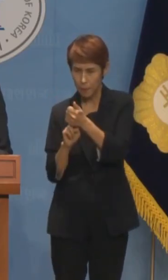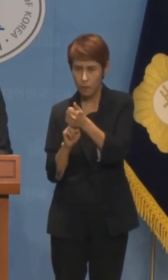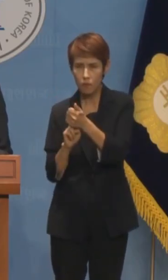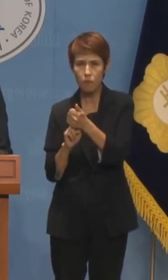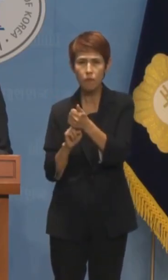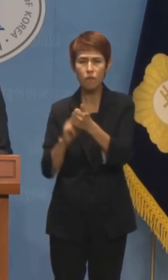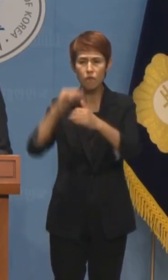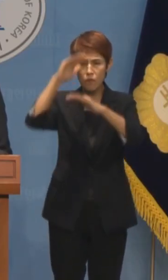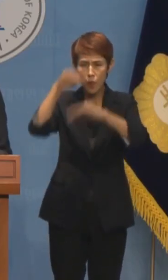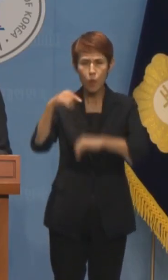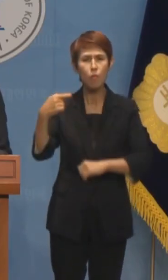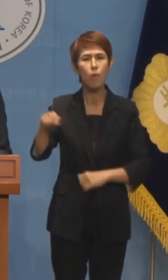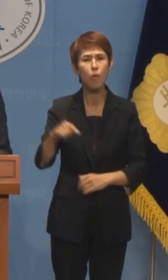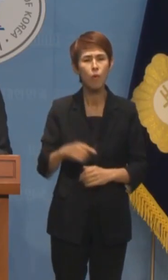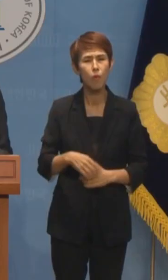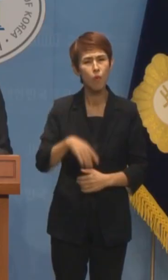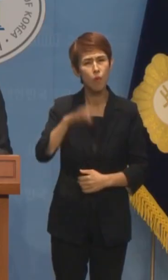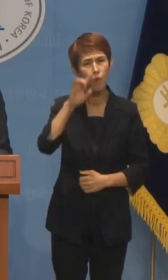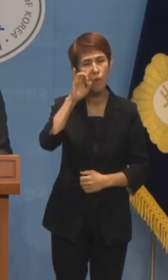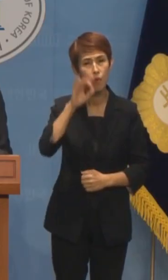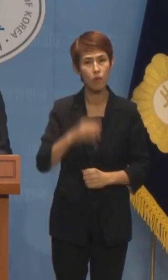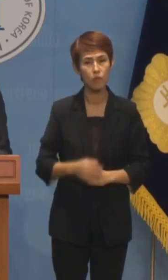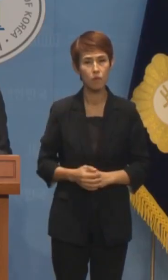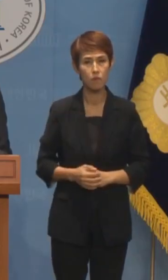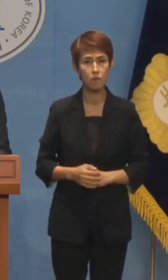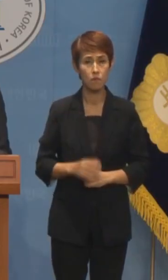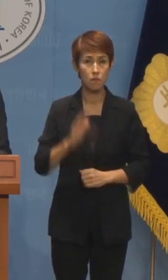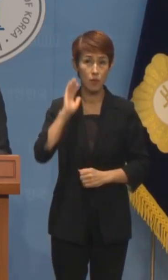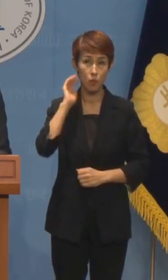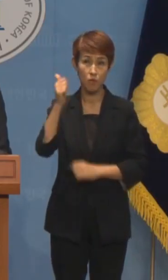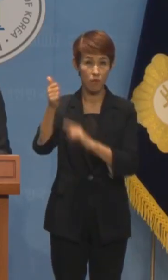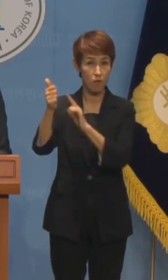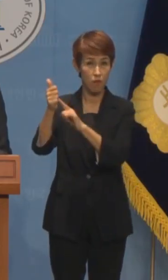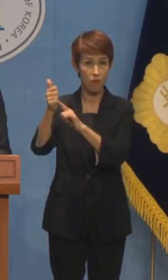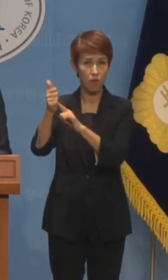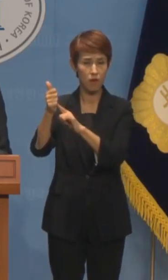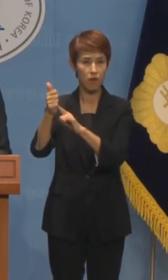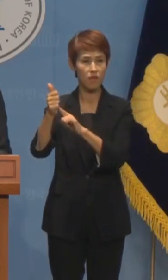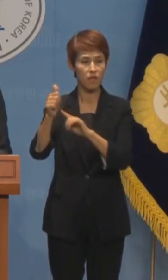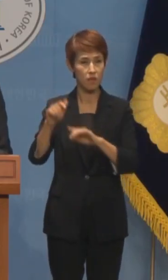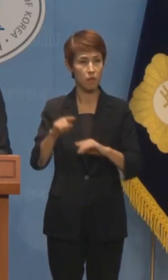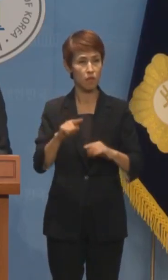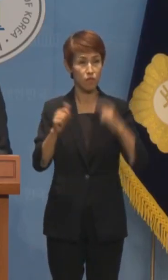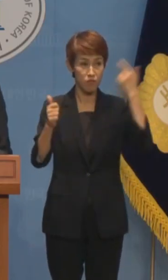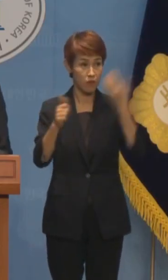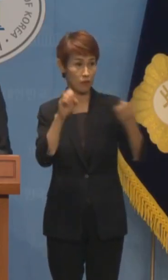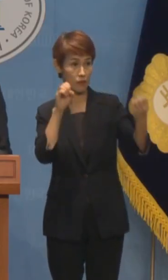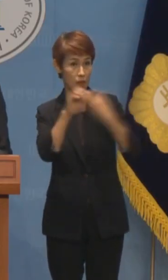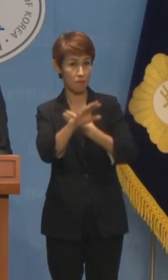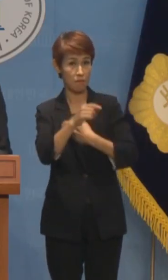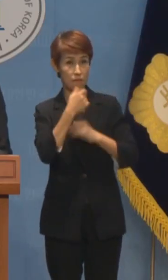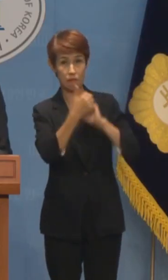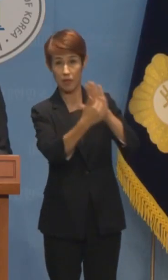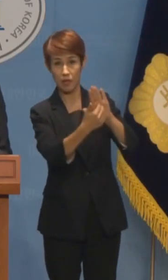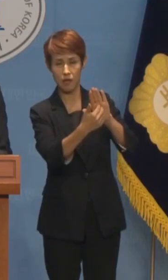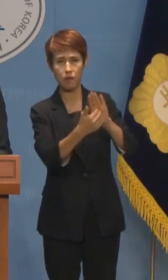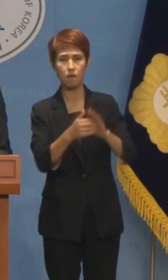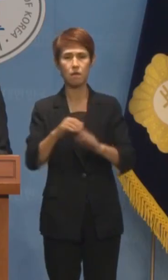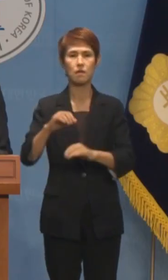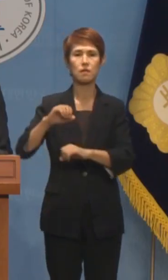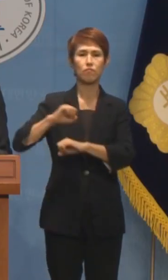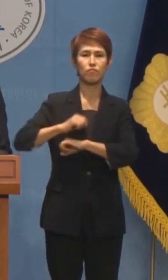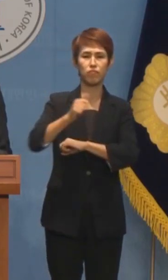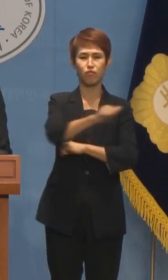도대체 무엇입니까? 대통령 측의 이번 답변 거부는 해병대원 순직 사건을